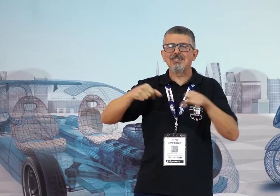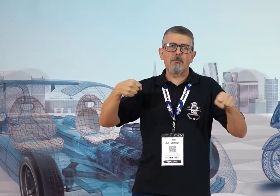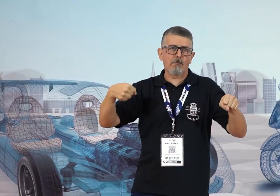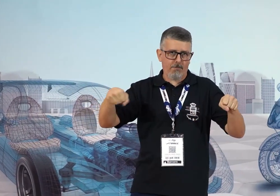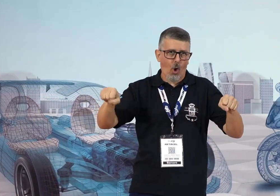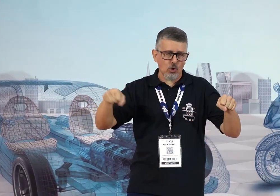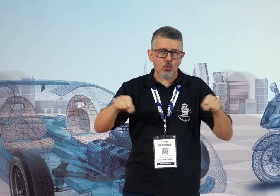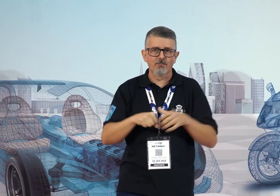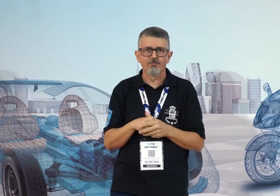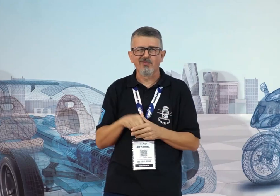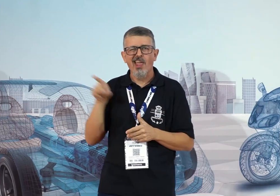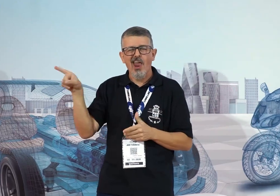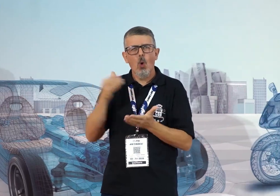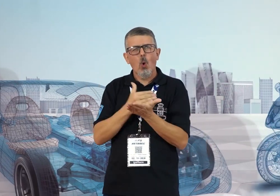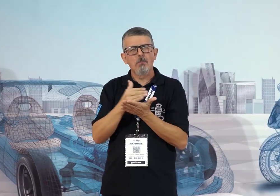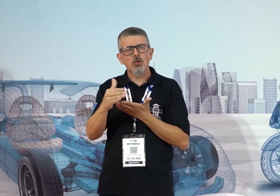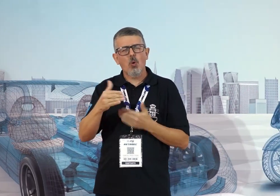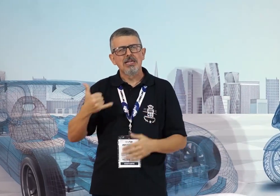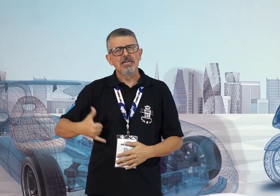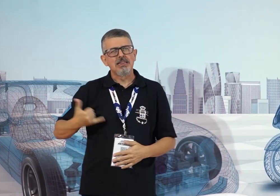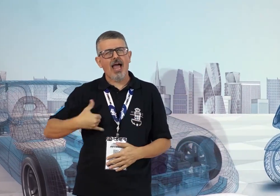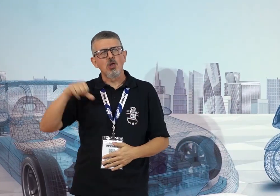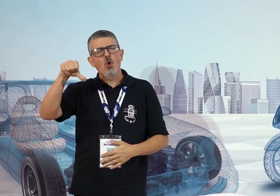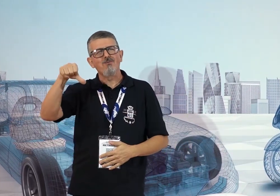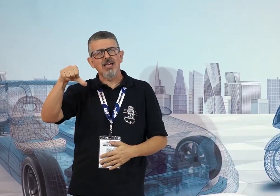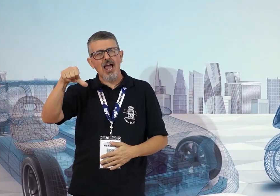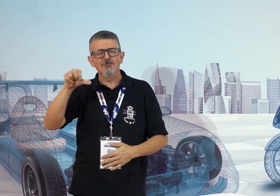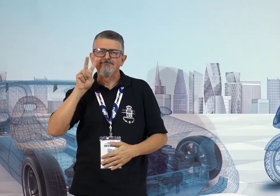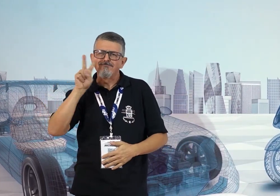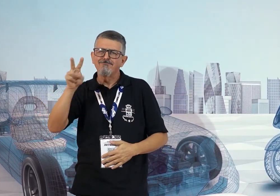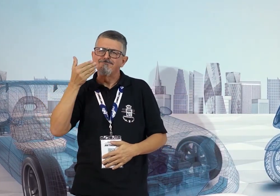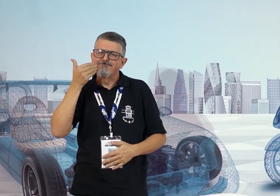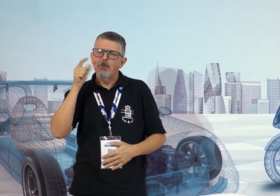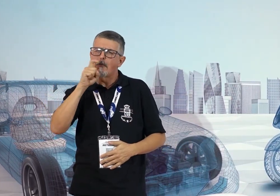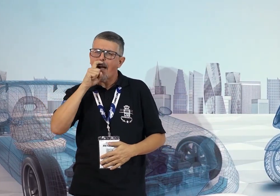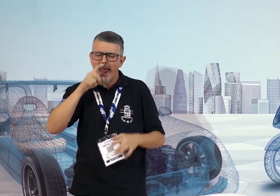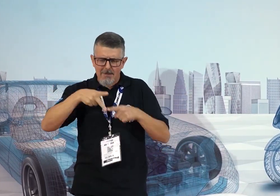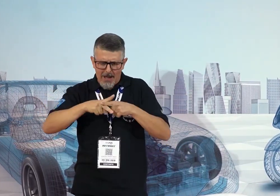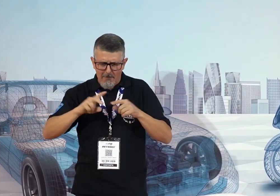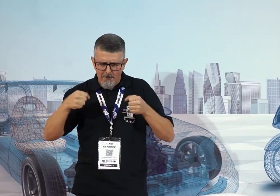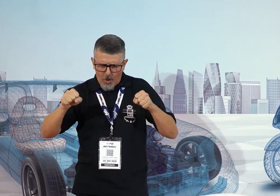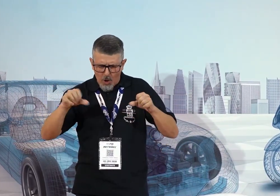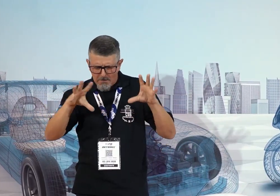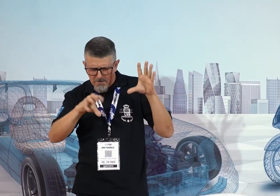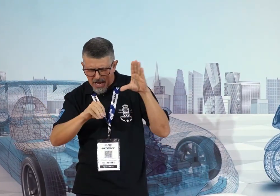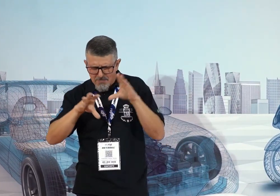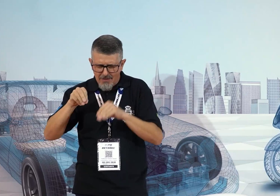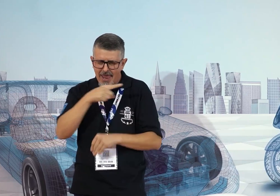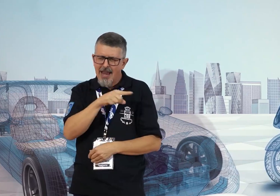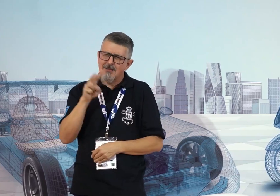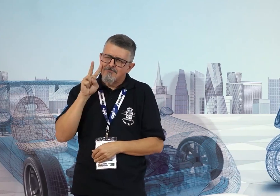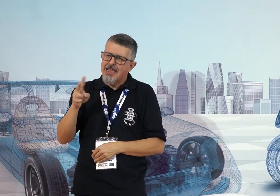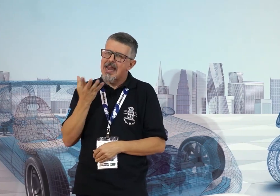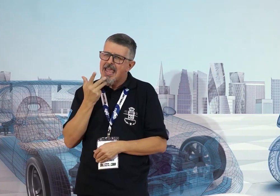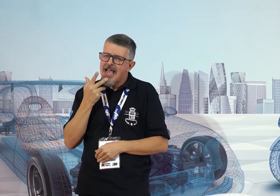dele, que ele tem uma oficina de motos. Ele começou com a idade de 9 anos, a mexer